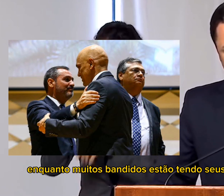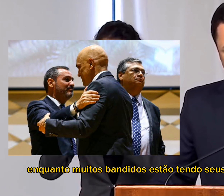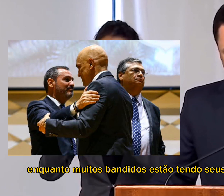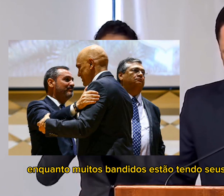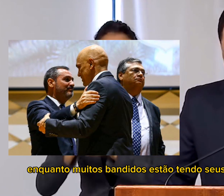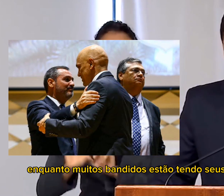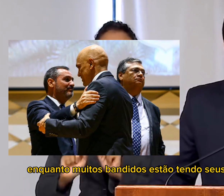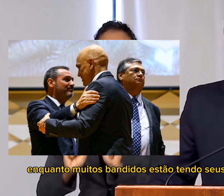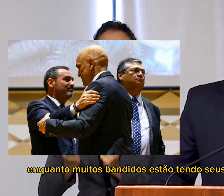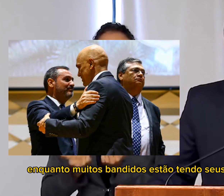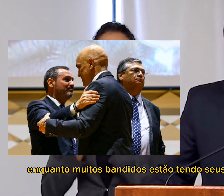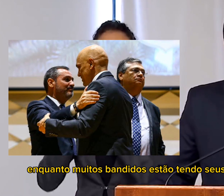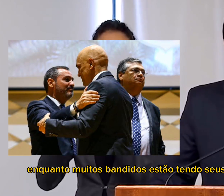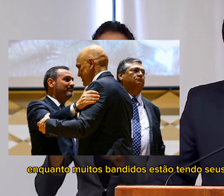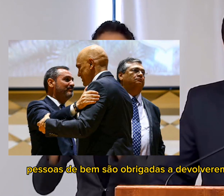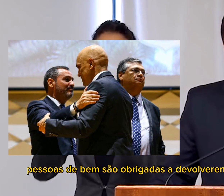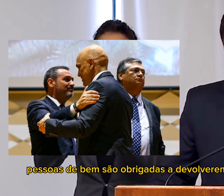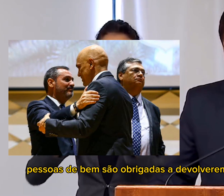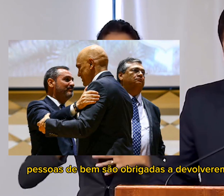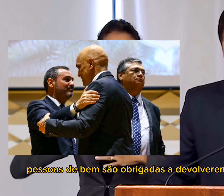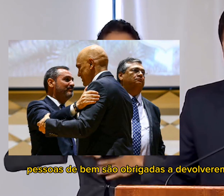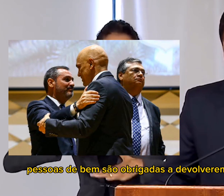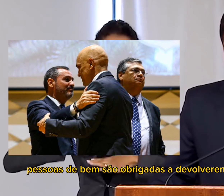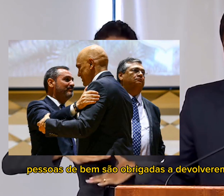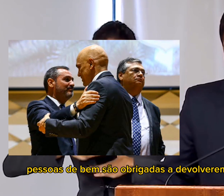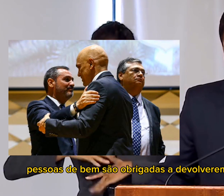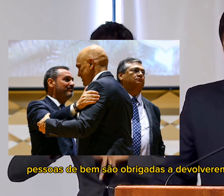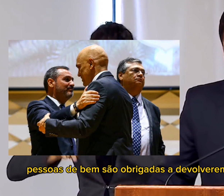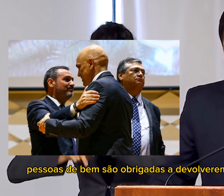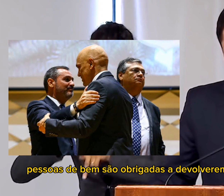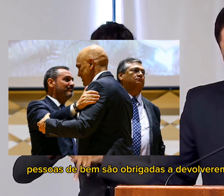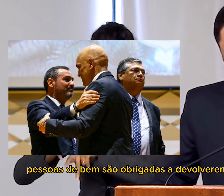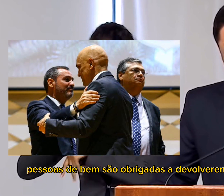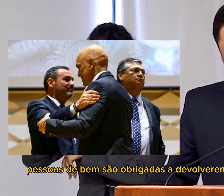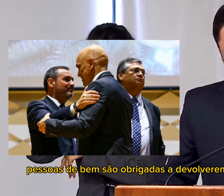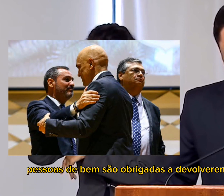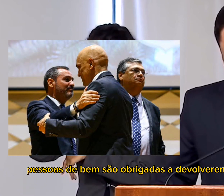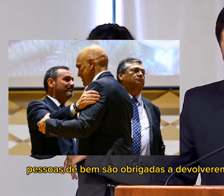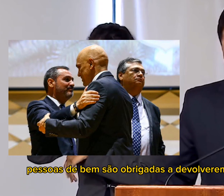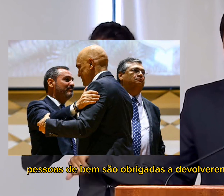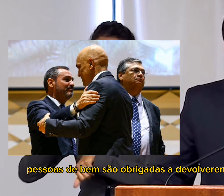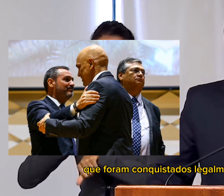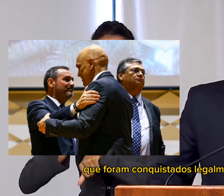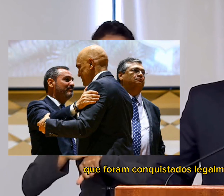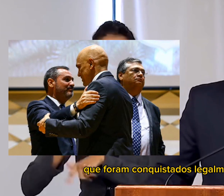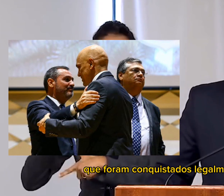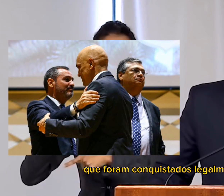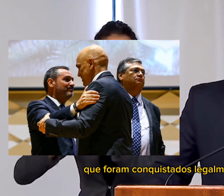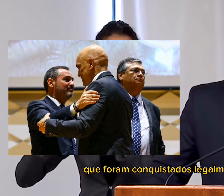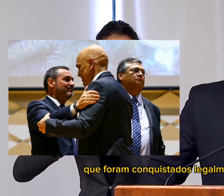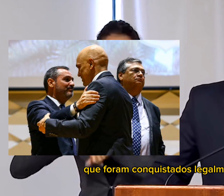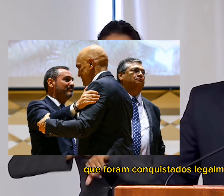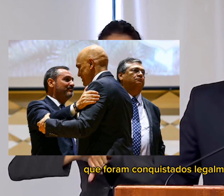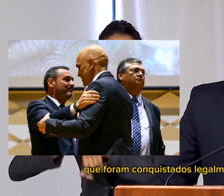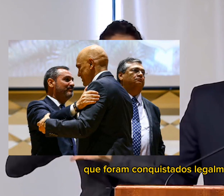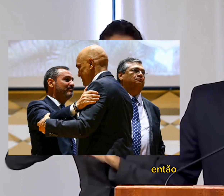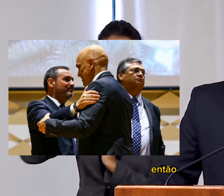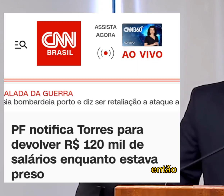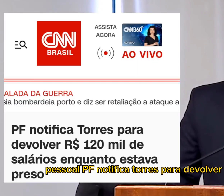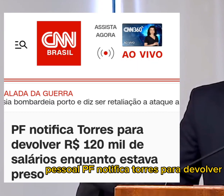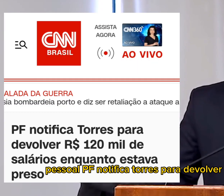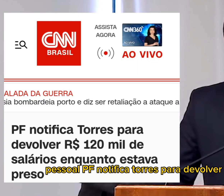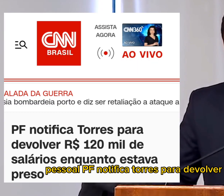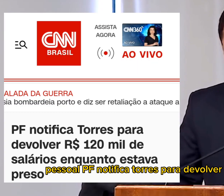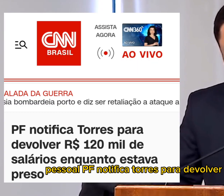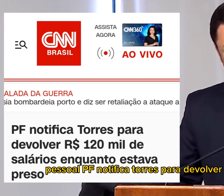bandidos estão tendo seus bens devolvidos, pessoas de bem são obrigadas a devolverem os seus salários que foram conquistados legalmente.